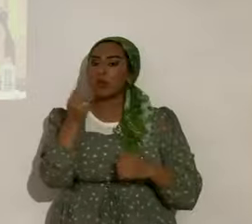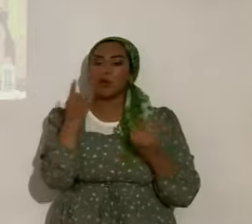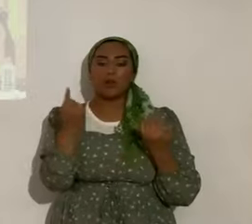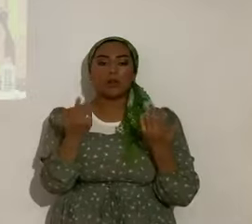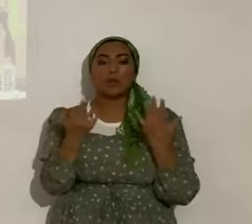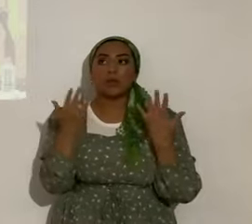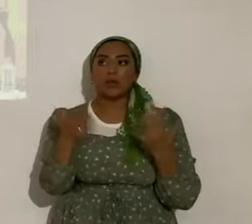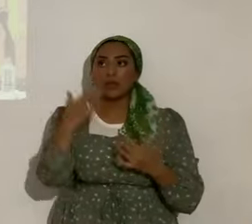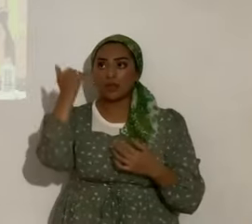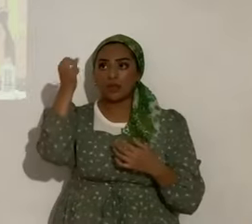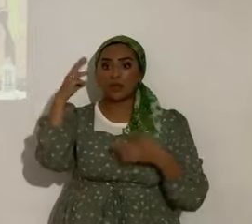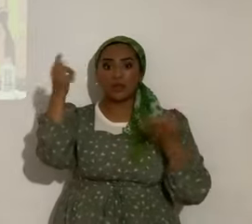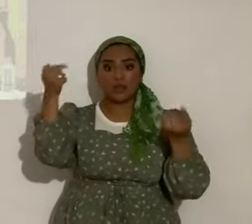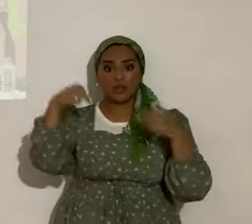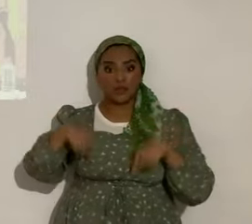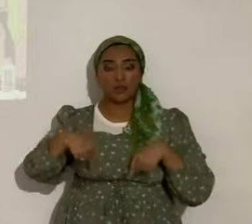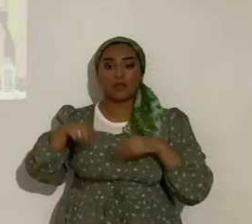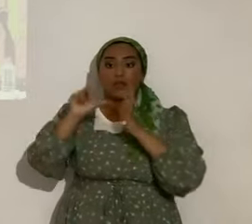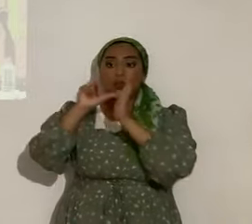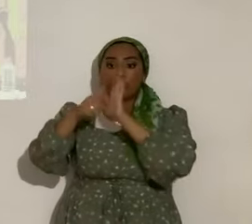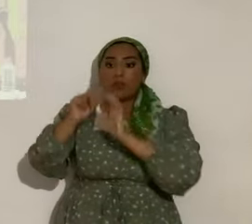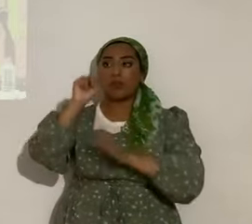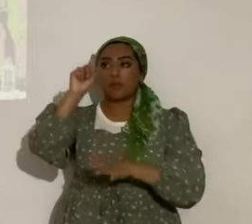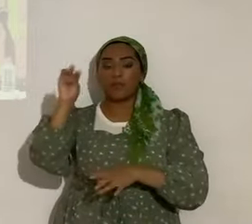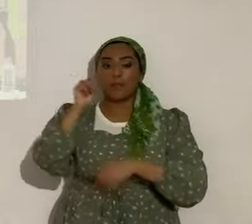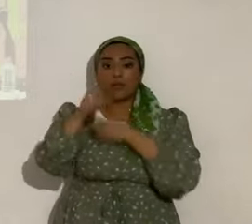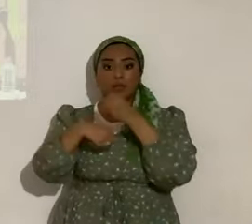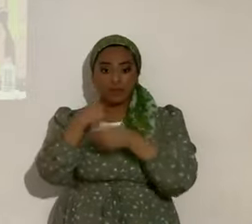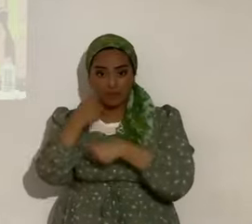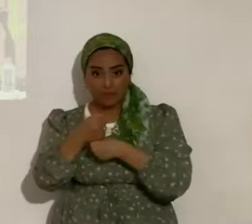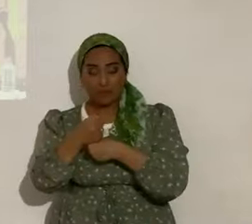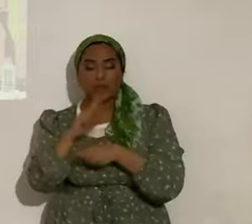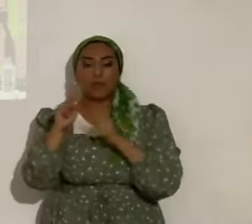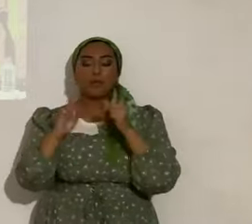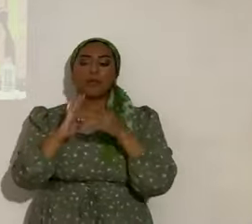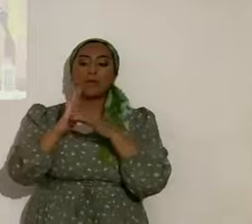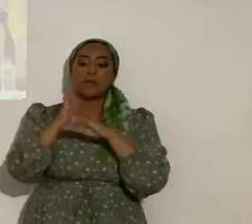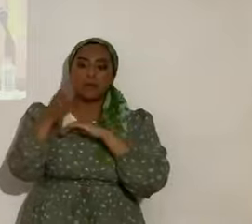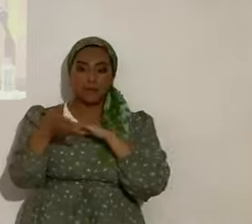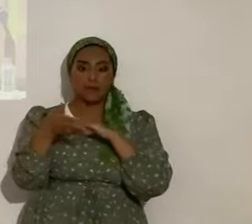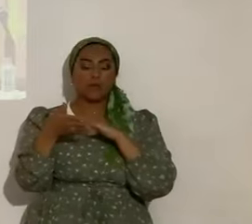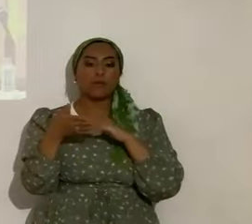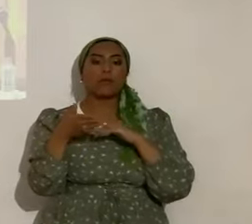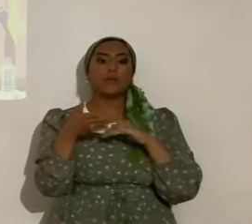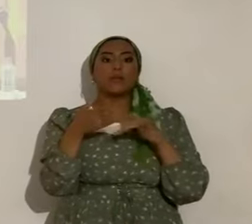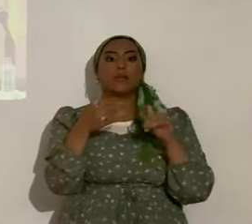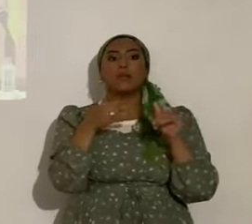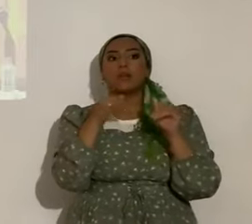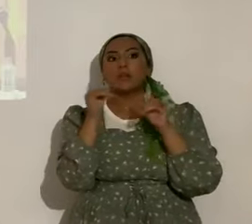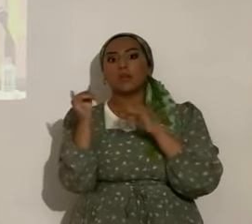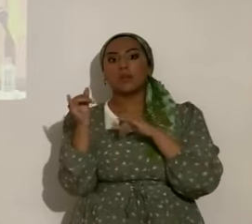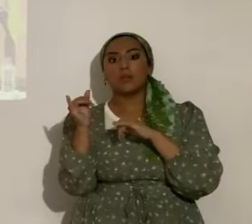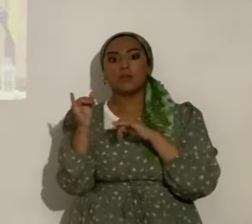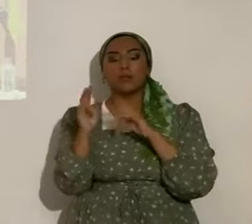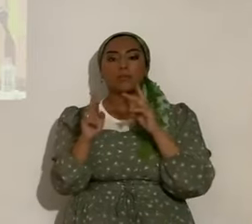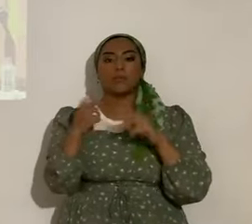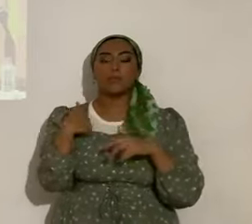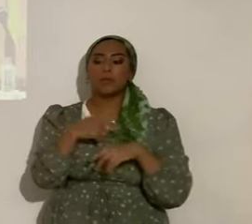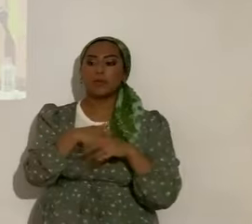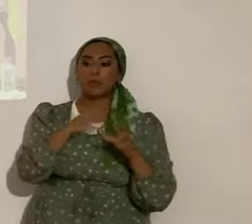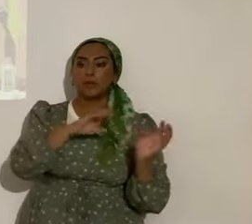venga Yahshua y después al milenio, tanto los que pasen directamente como los que